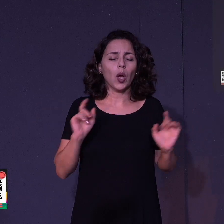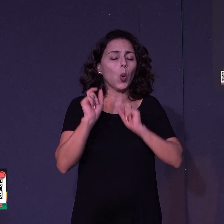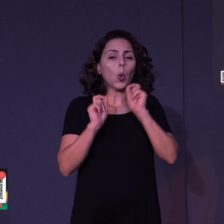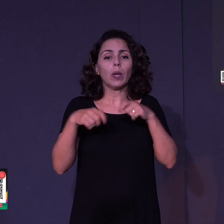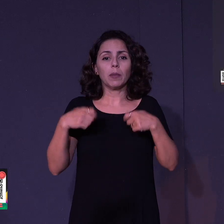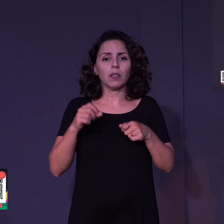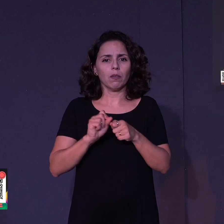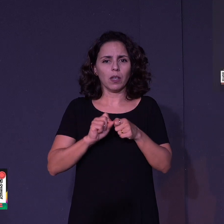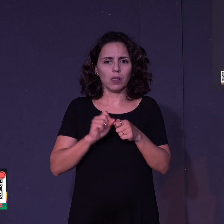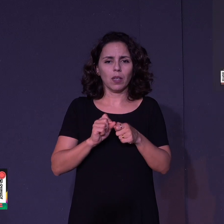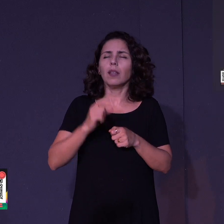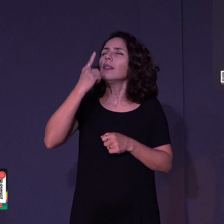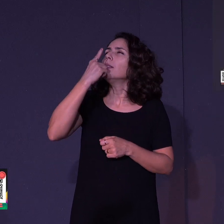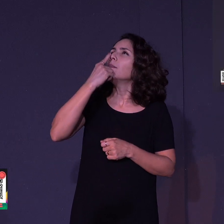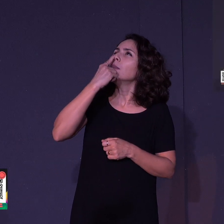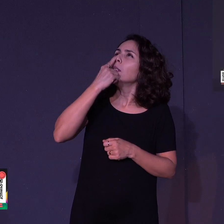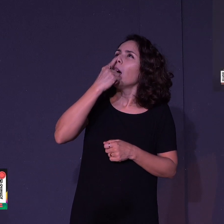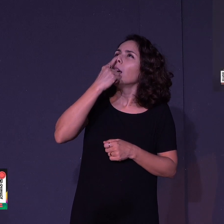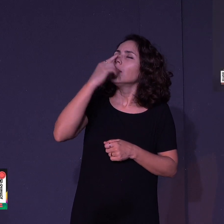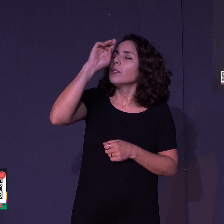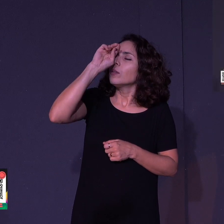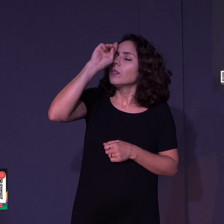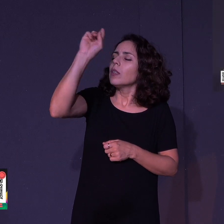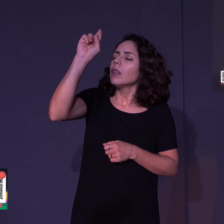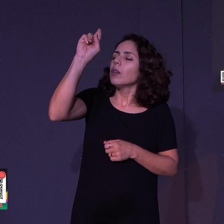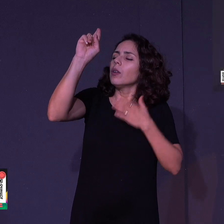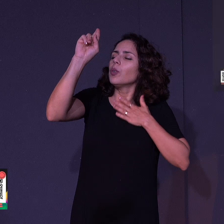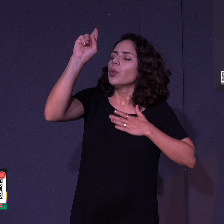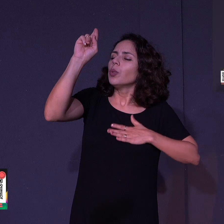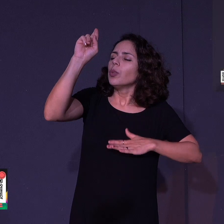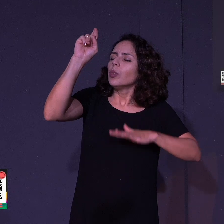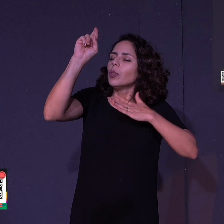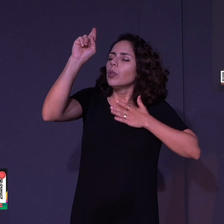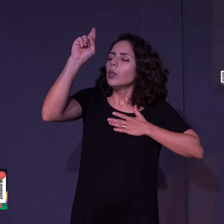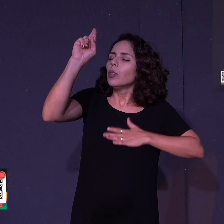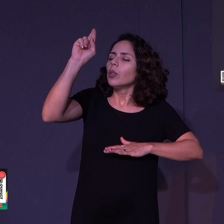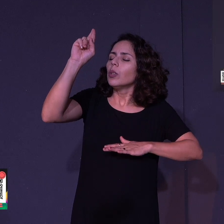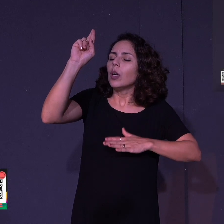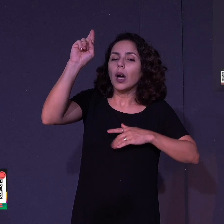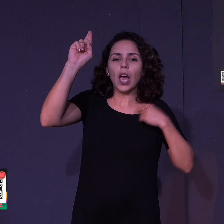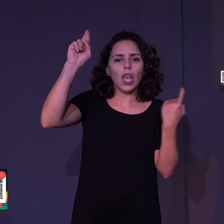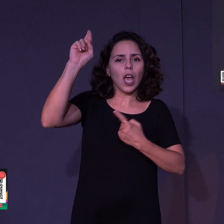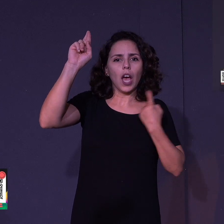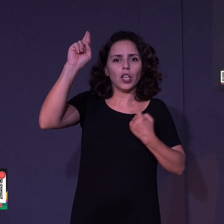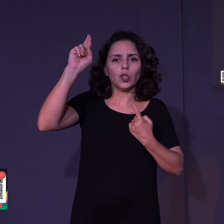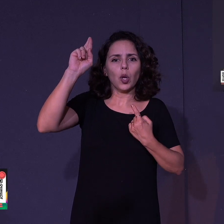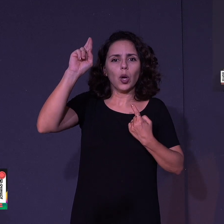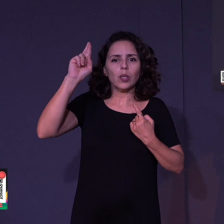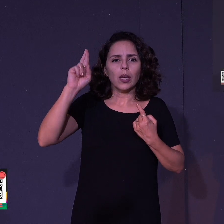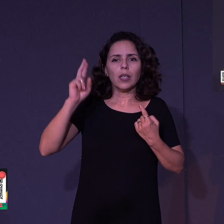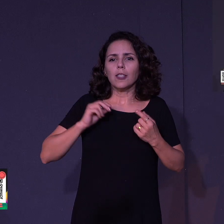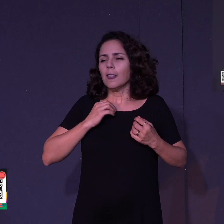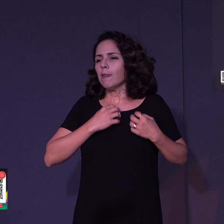Senhor. O que nós devemos fazer é descansar no príncipe da paz e lançar sobre ele todas as nossas expectativas, sabendo